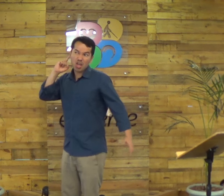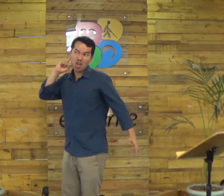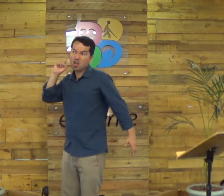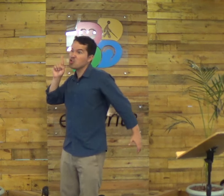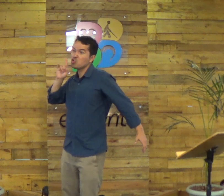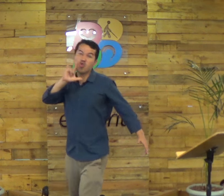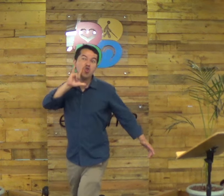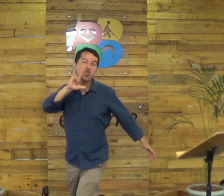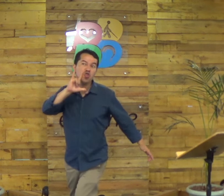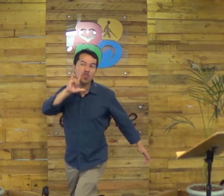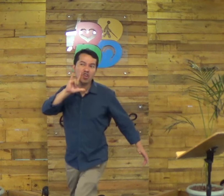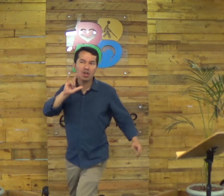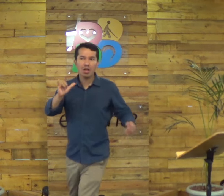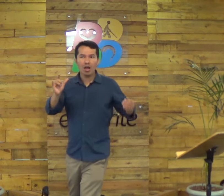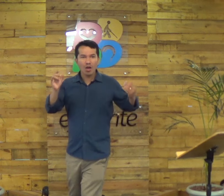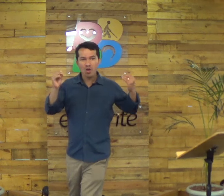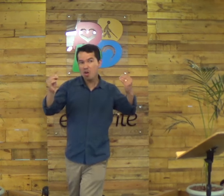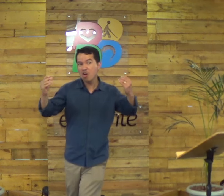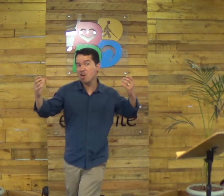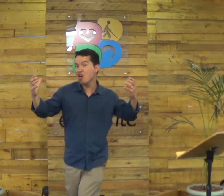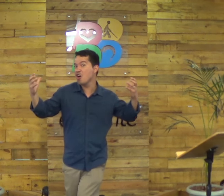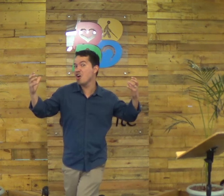vai ajudar a surdos? como assim?